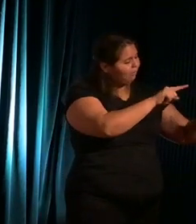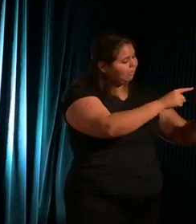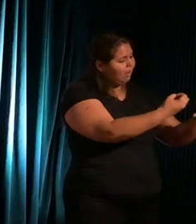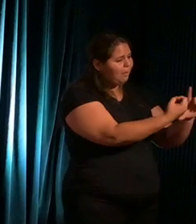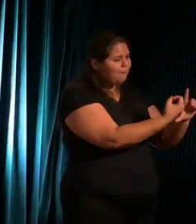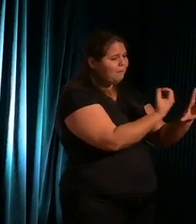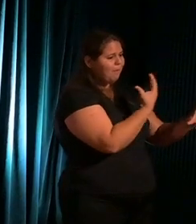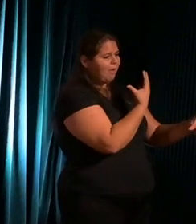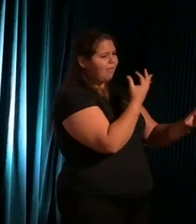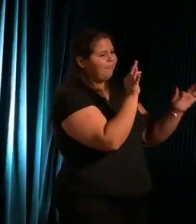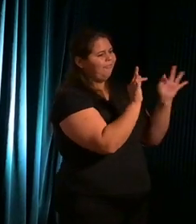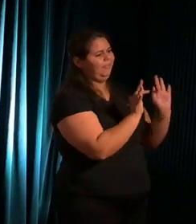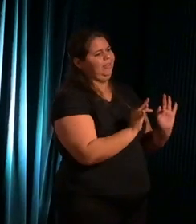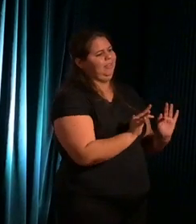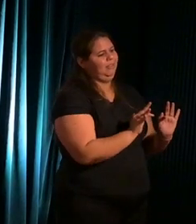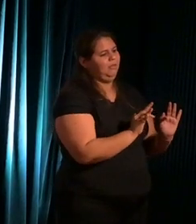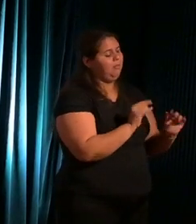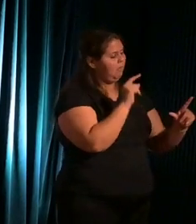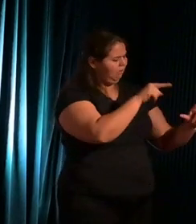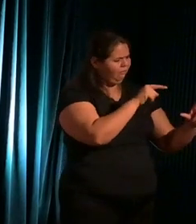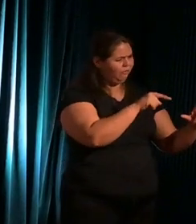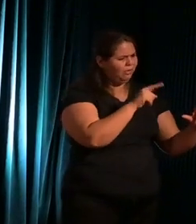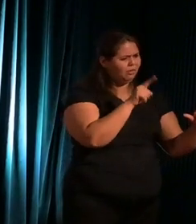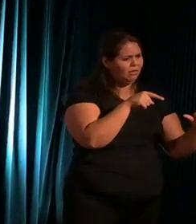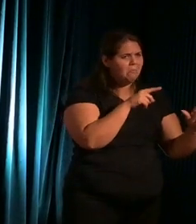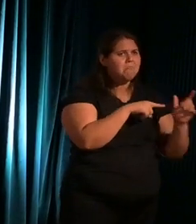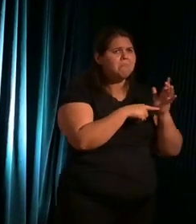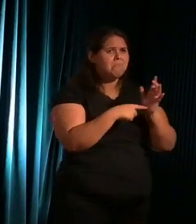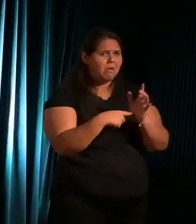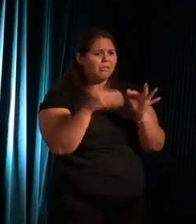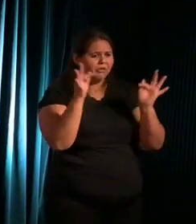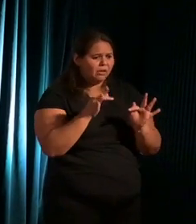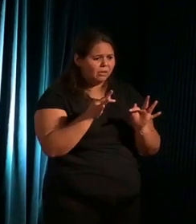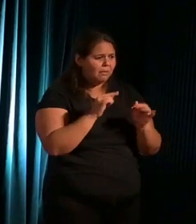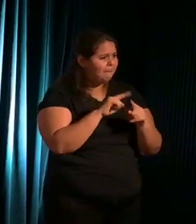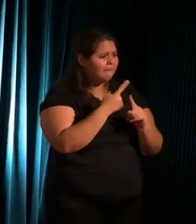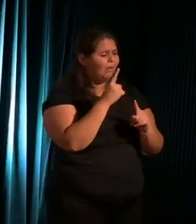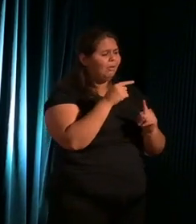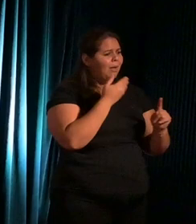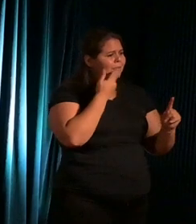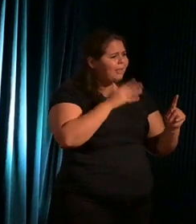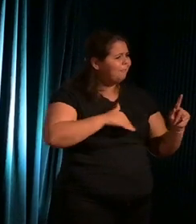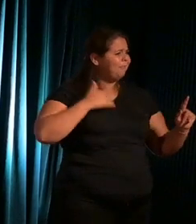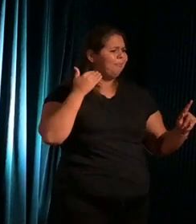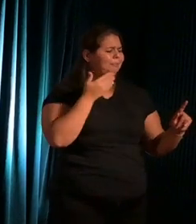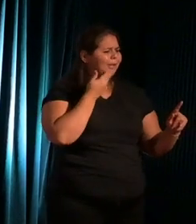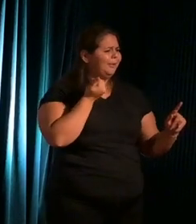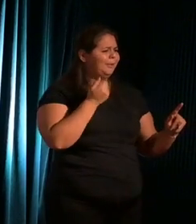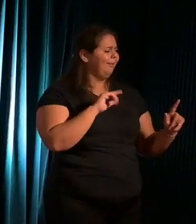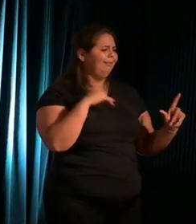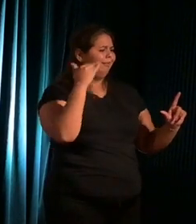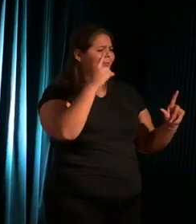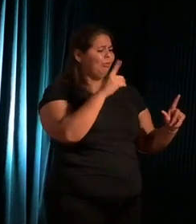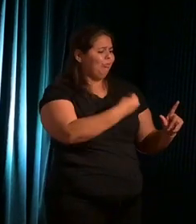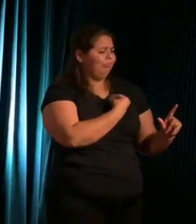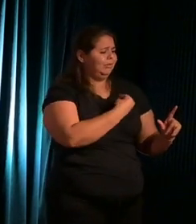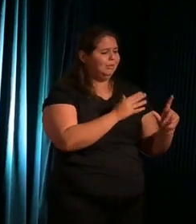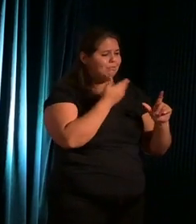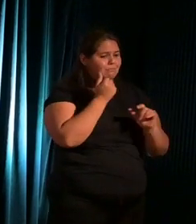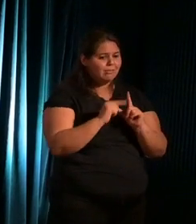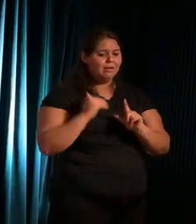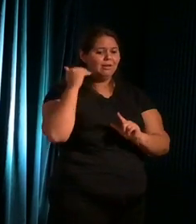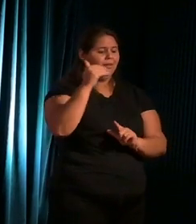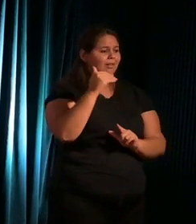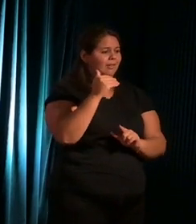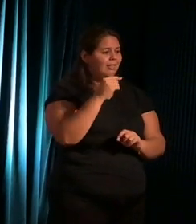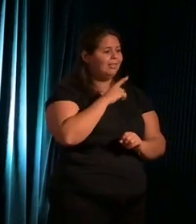do Pixinguinha é uma foto que traduz isso, mas não é a minha melhor foto. Não existe a melhor foto, existem